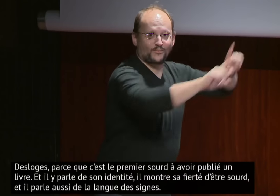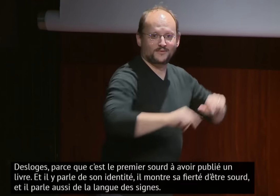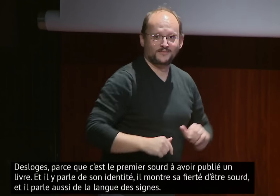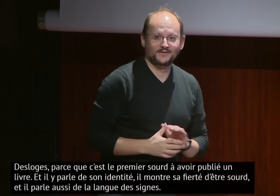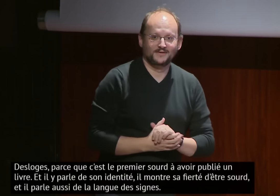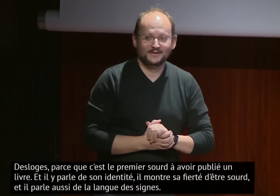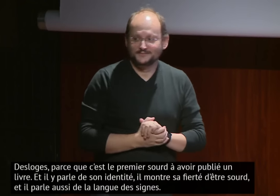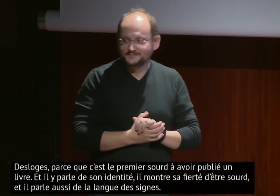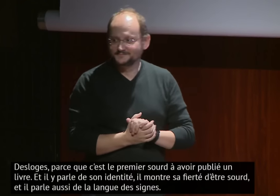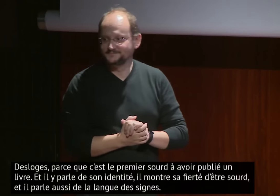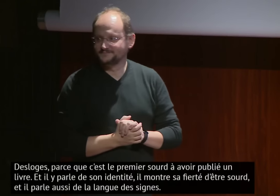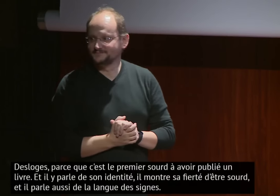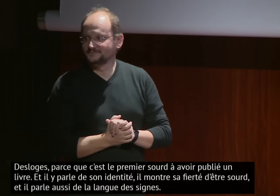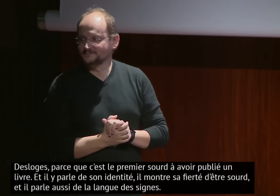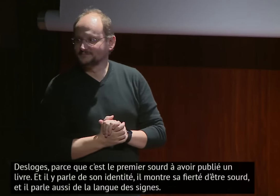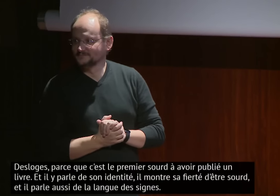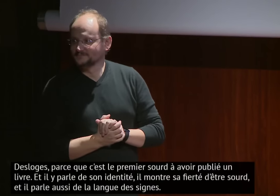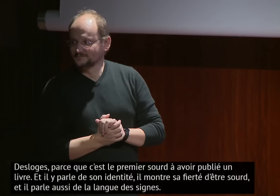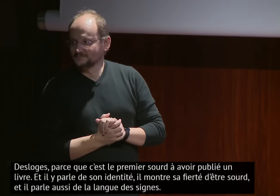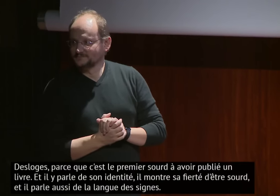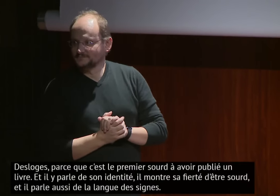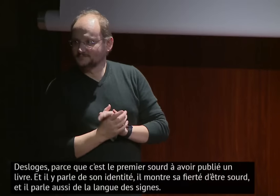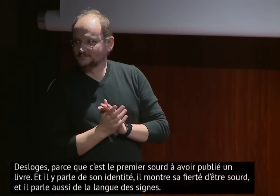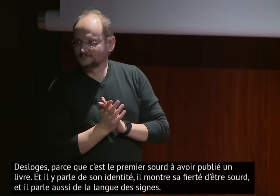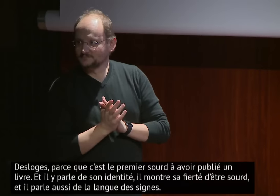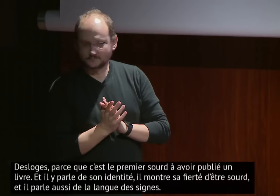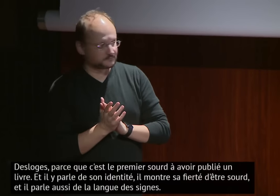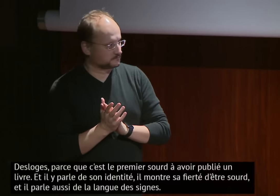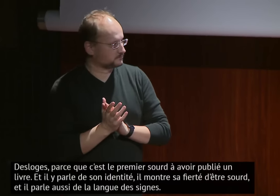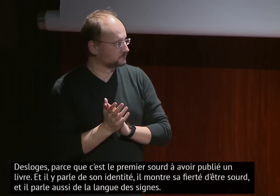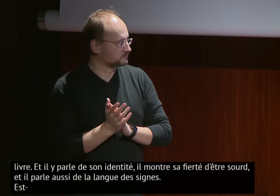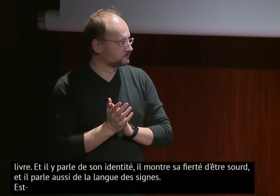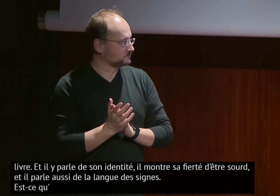S'il vous plaît, est-ce qu'on peut passer la diapo suivante ?